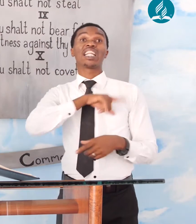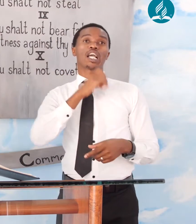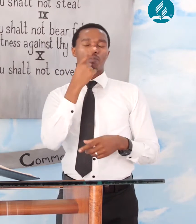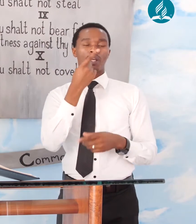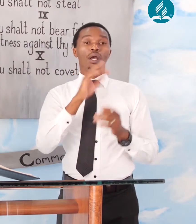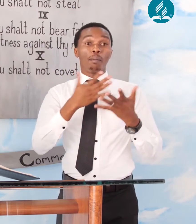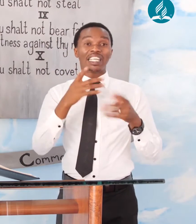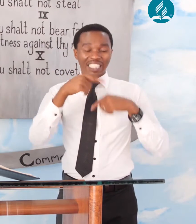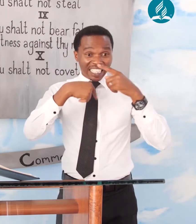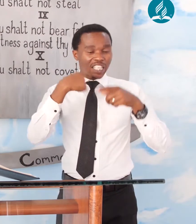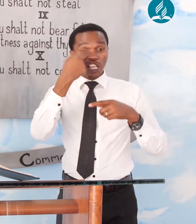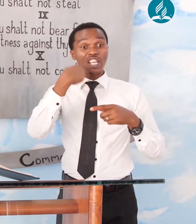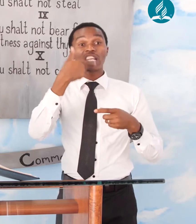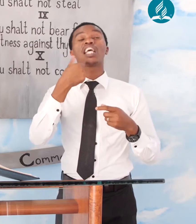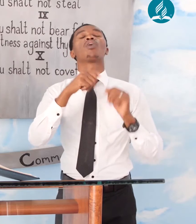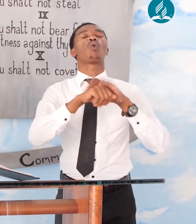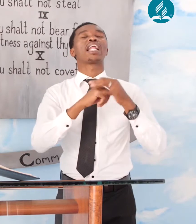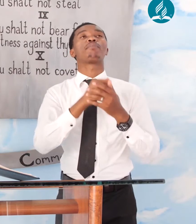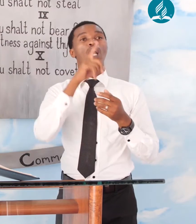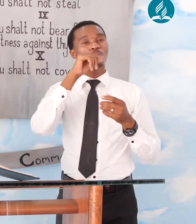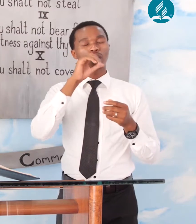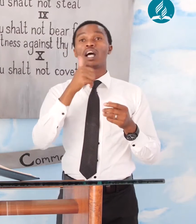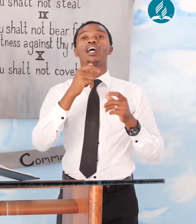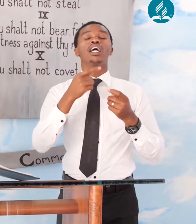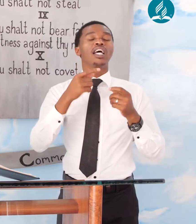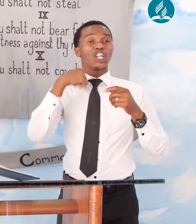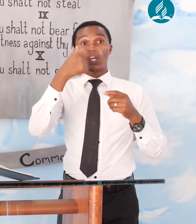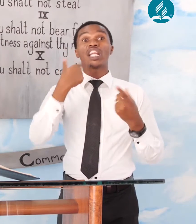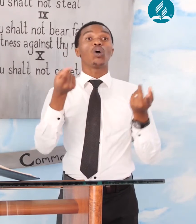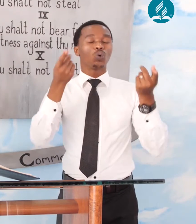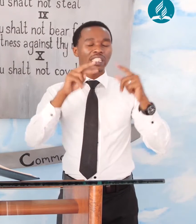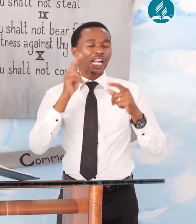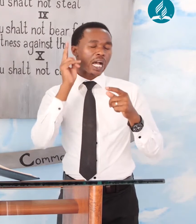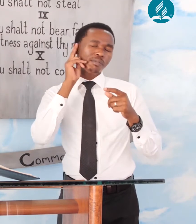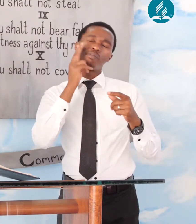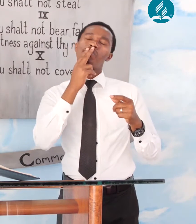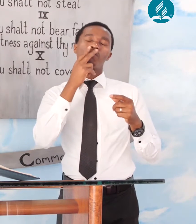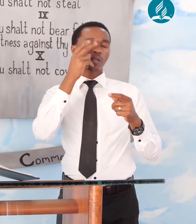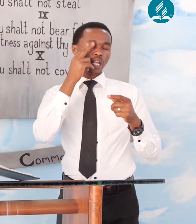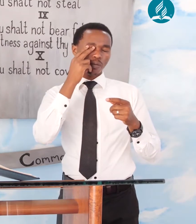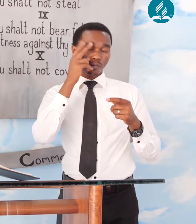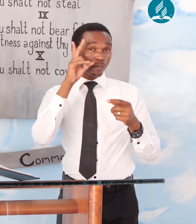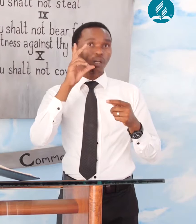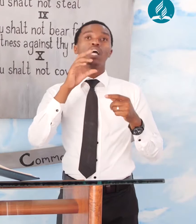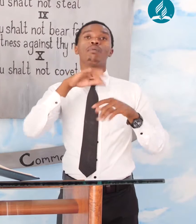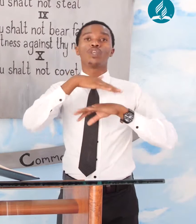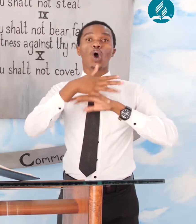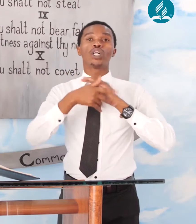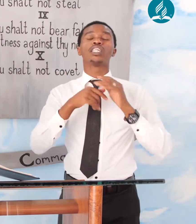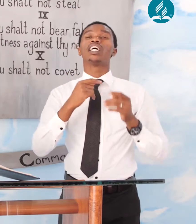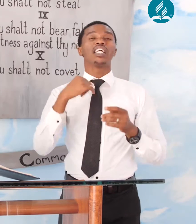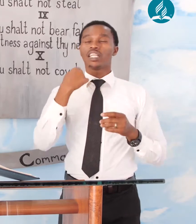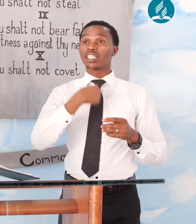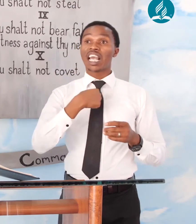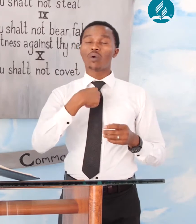k'umuntu cyangwa ninde utera uburagi cyangwa upfa amatwi cyangwa uhumura cyangwa uhumisha sije